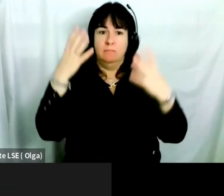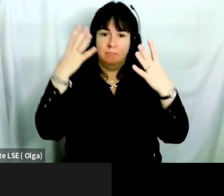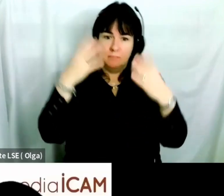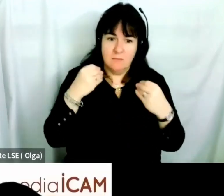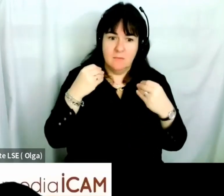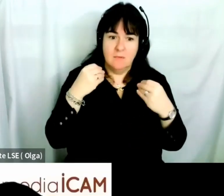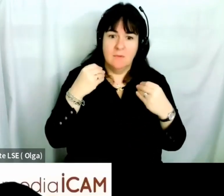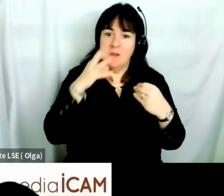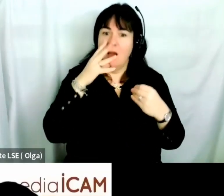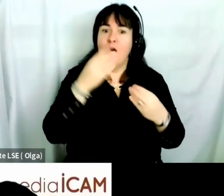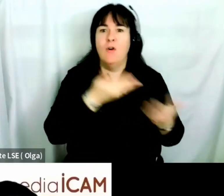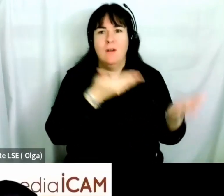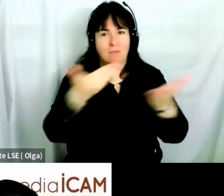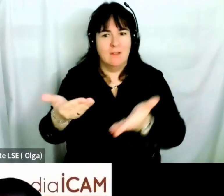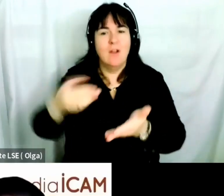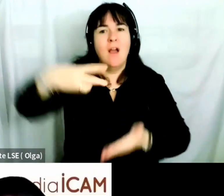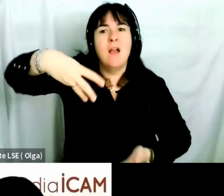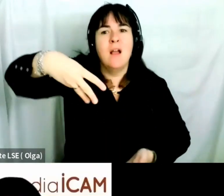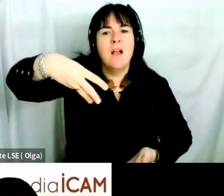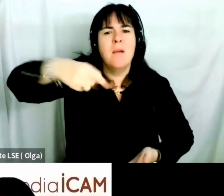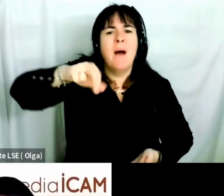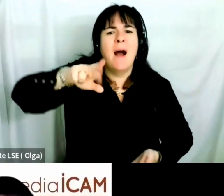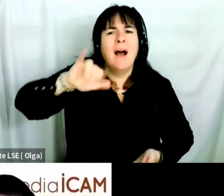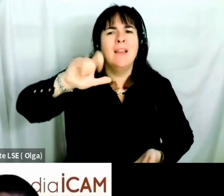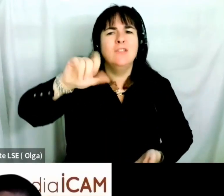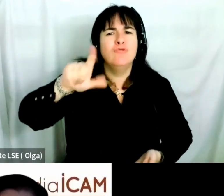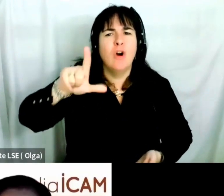y le cedo la palabra a Marisol.